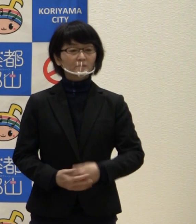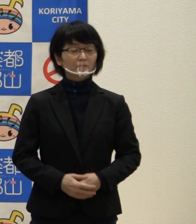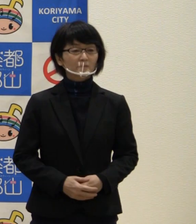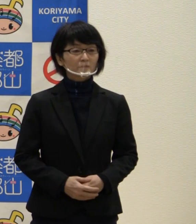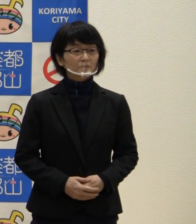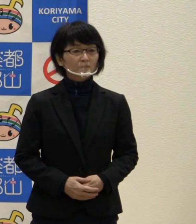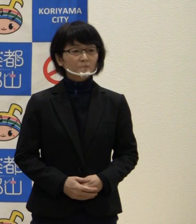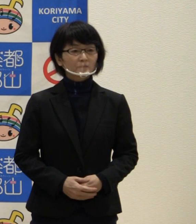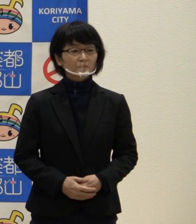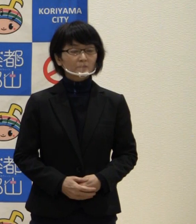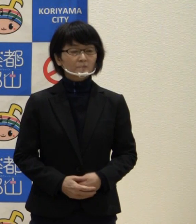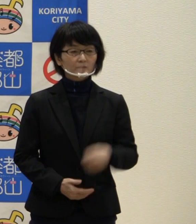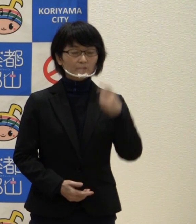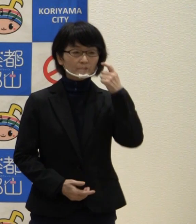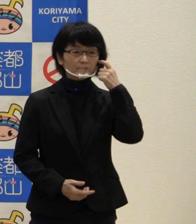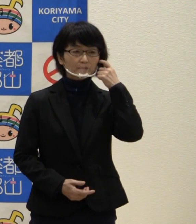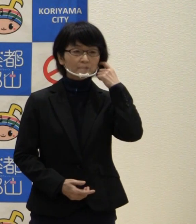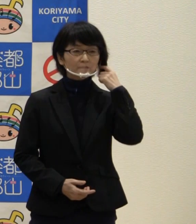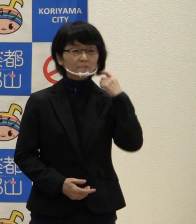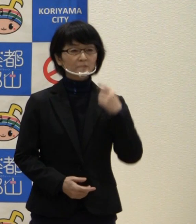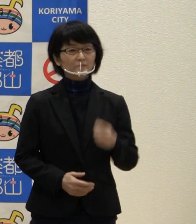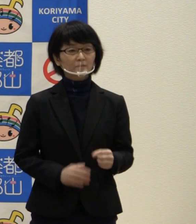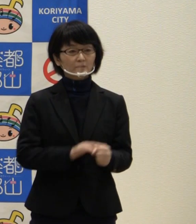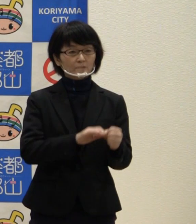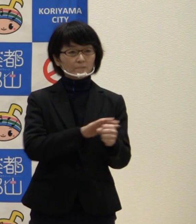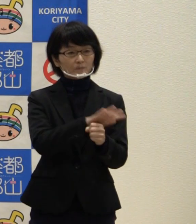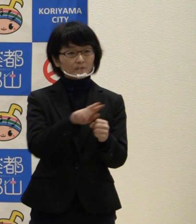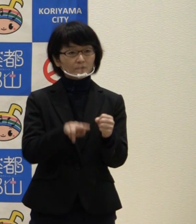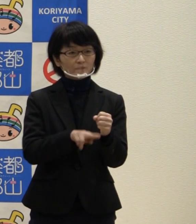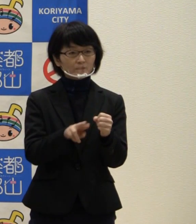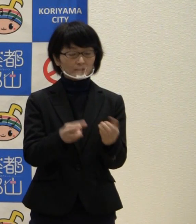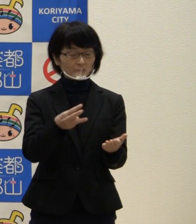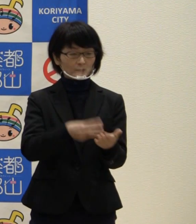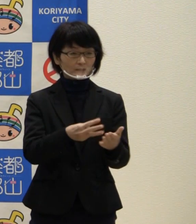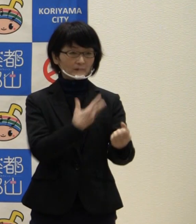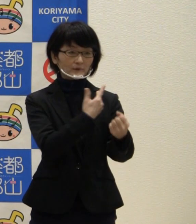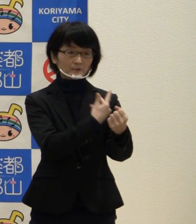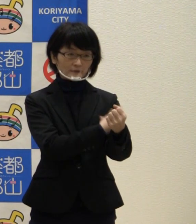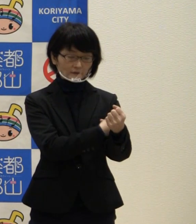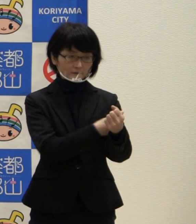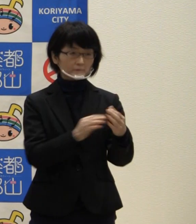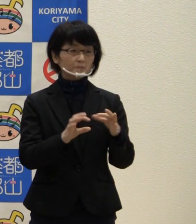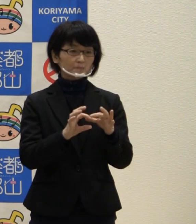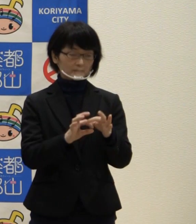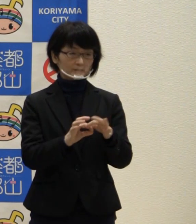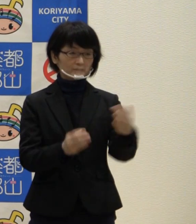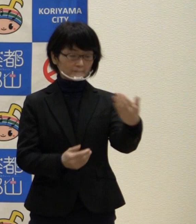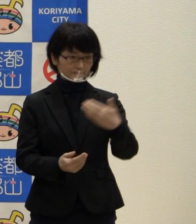コロナのワクチン接種ですけども、